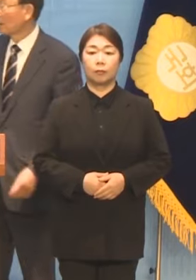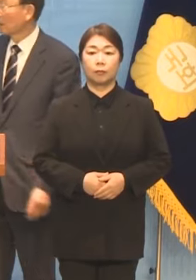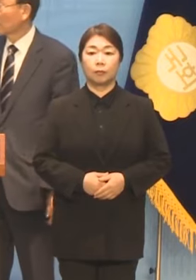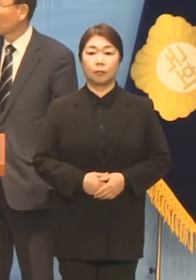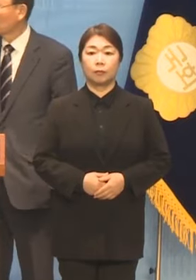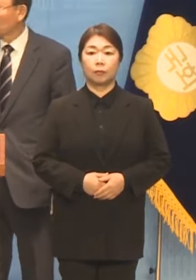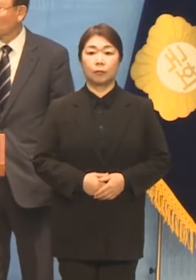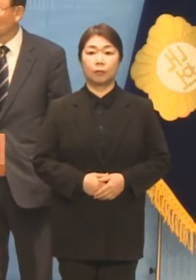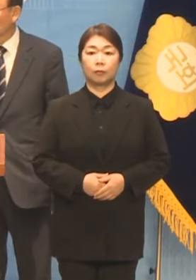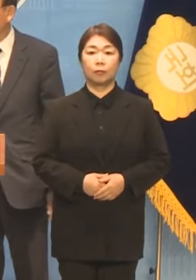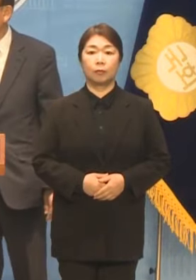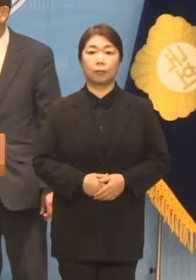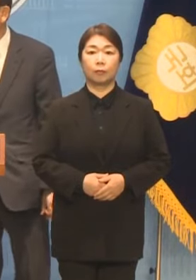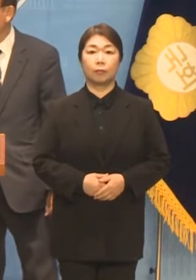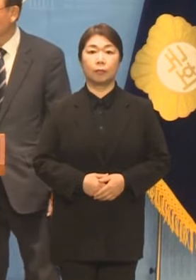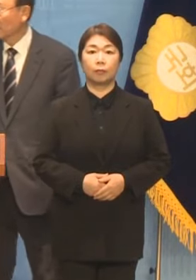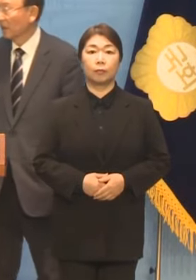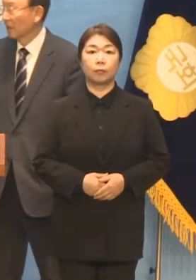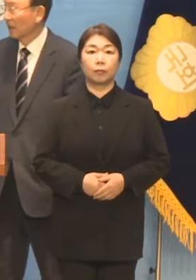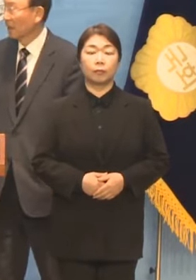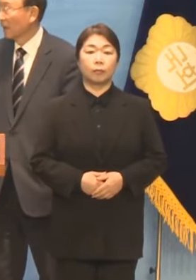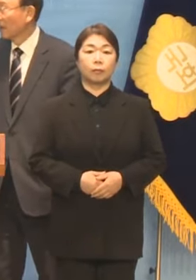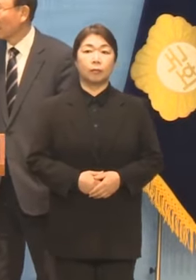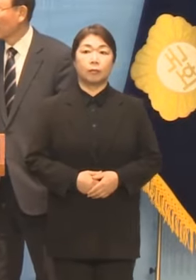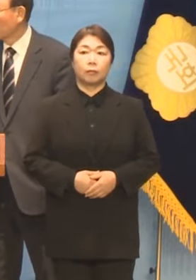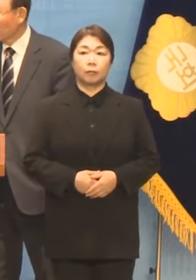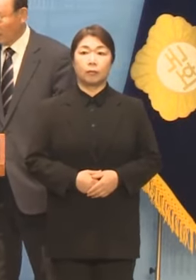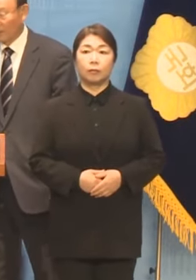말씀하시 우리 조이 하셔야